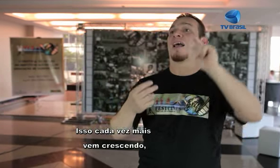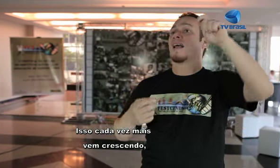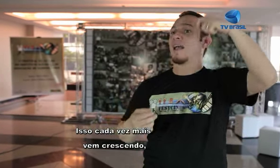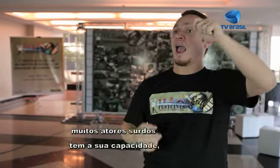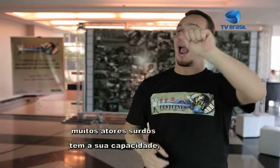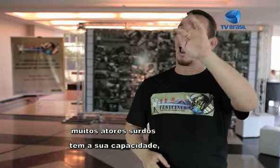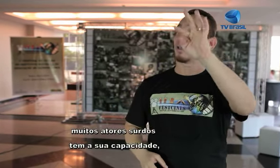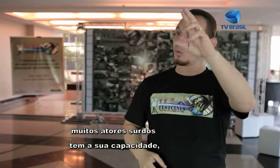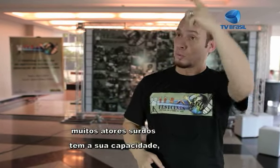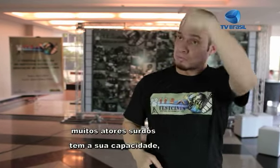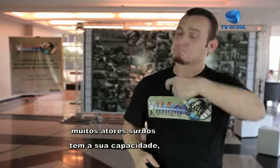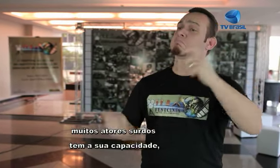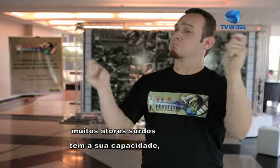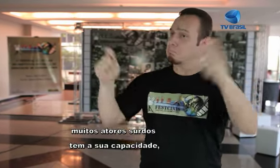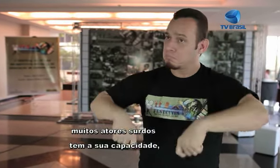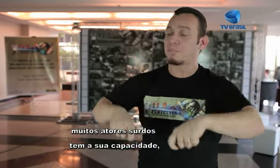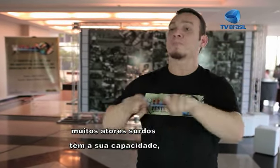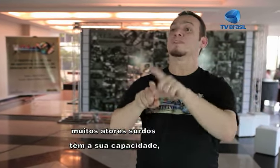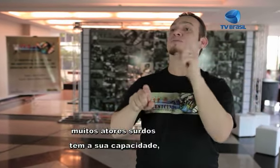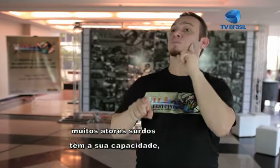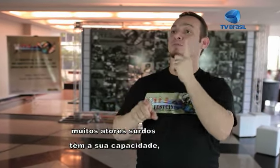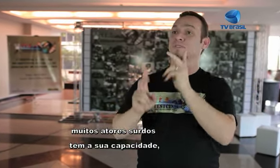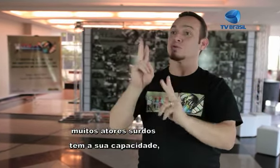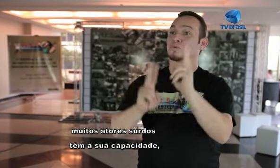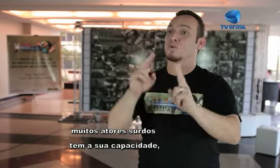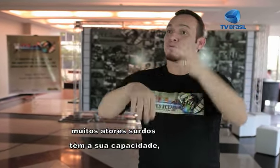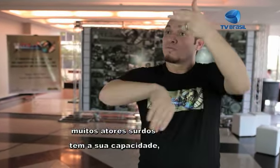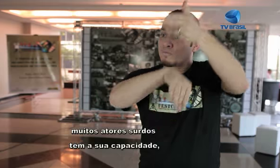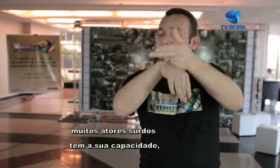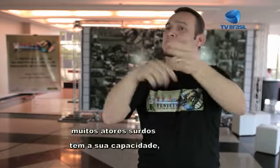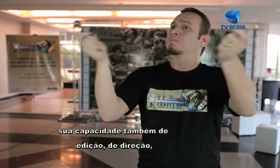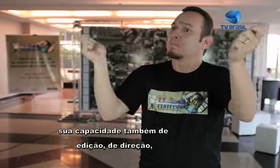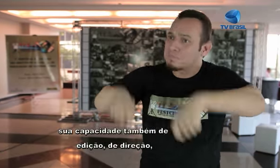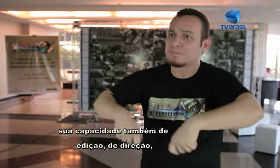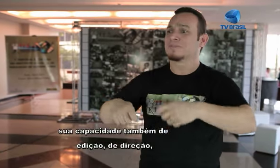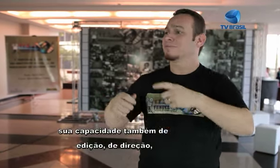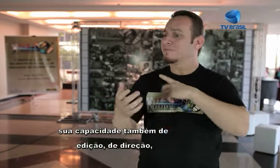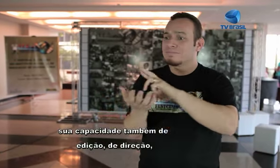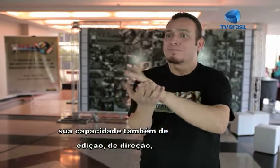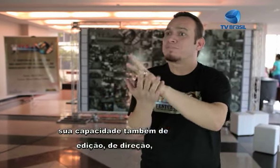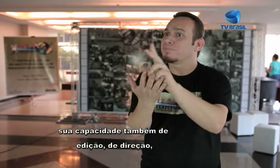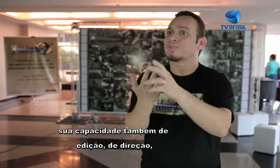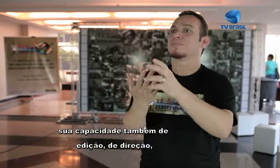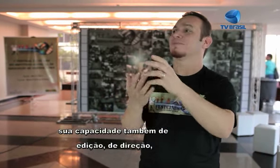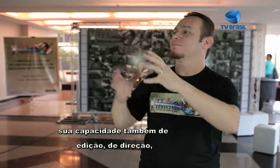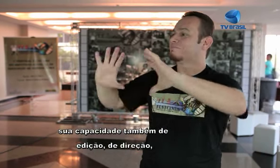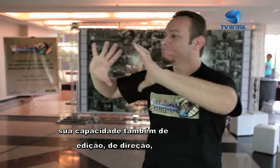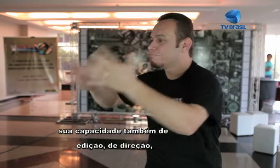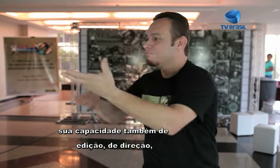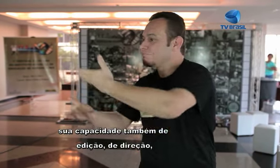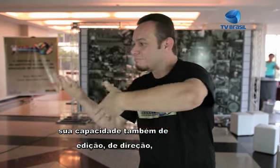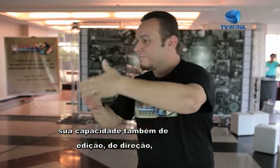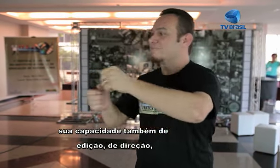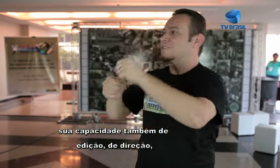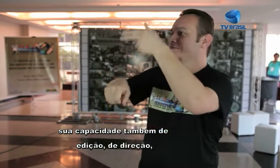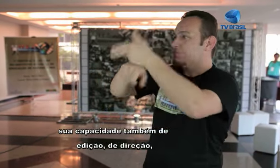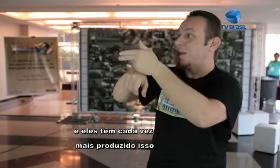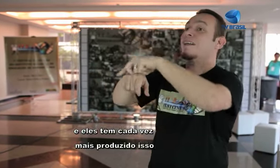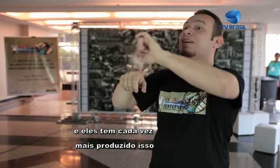crescendo. Muitos atores surdos têm a sua capacidade também de edição, de direção, e eles têm